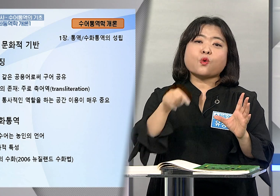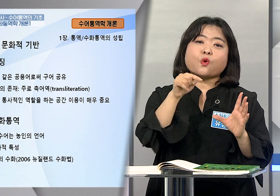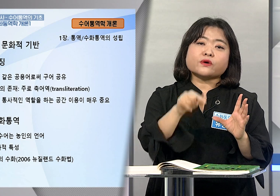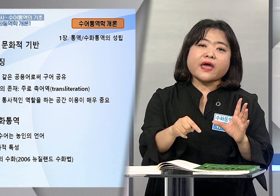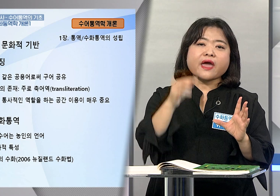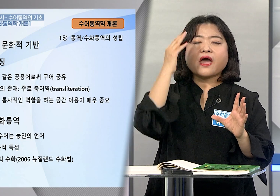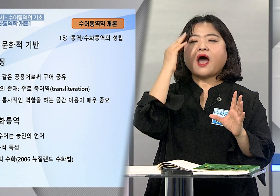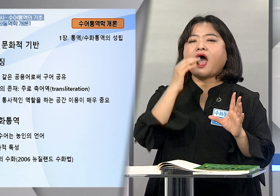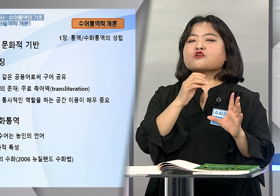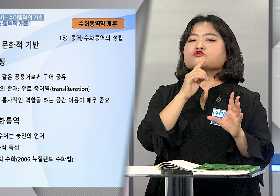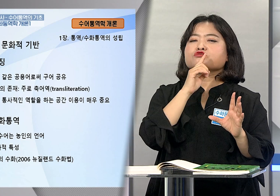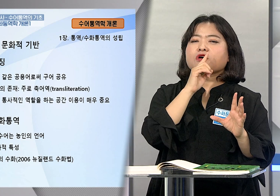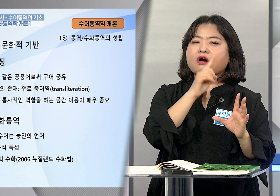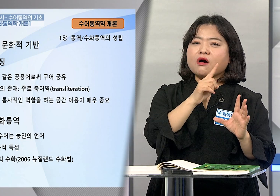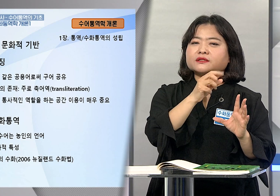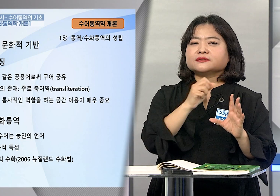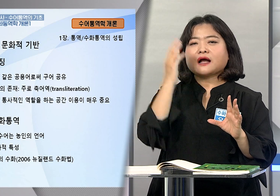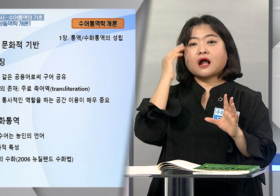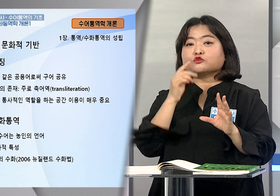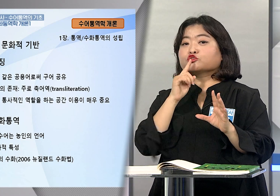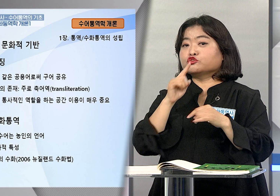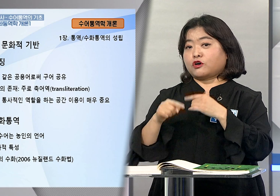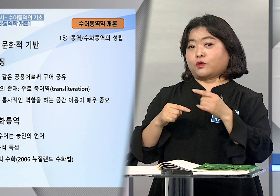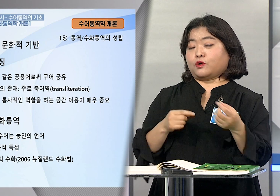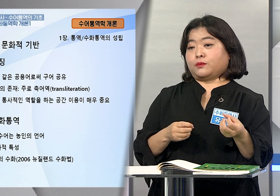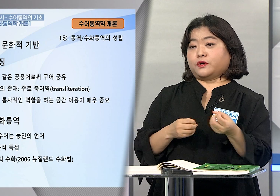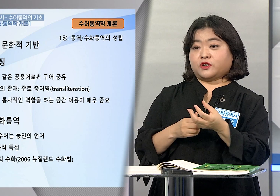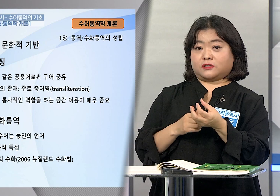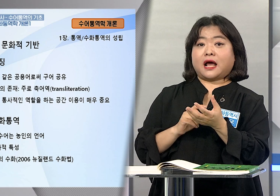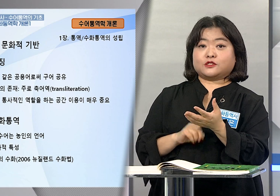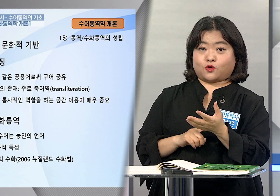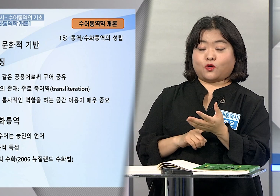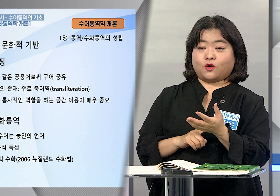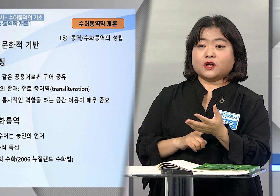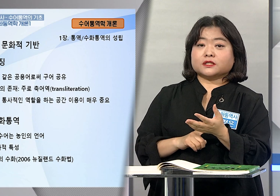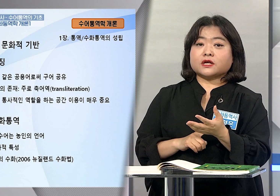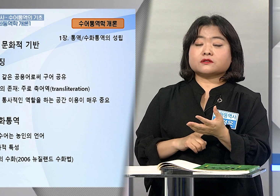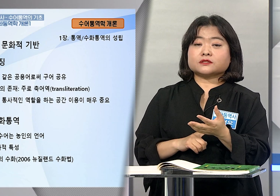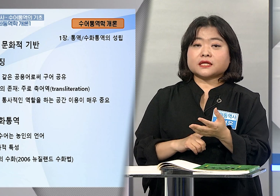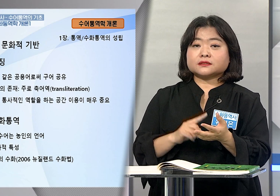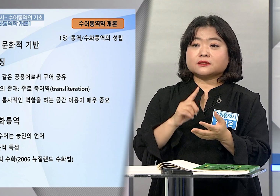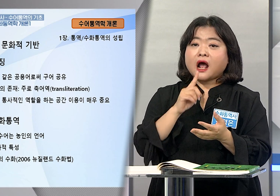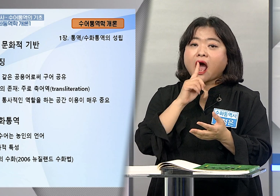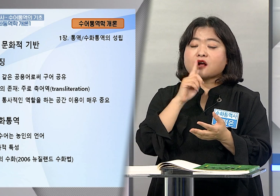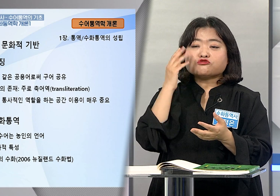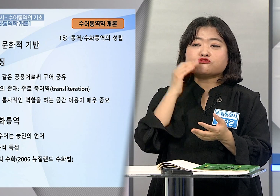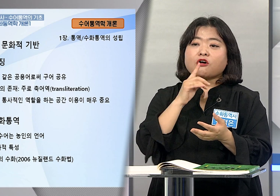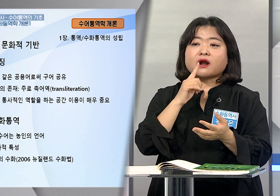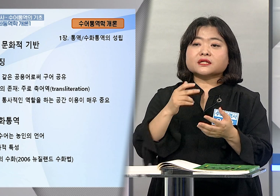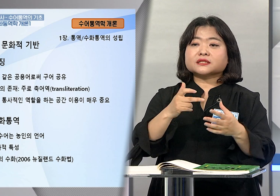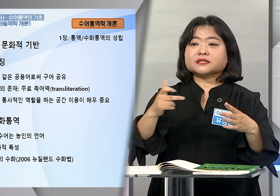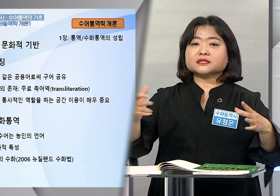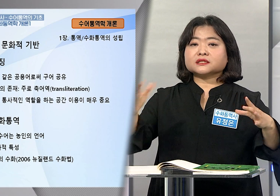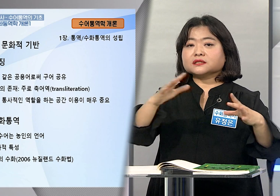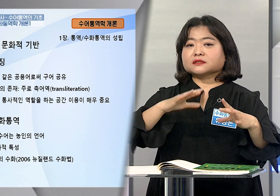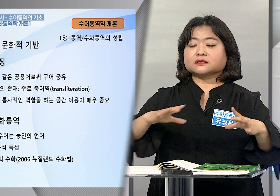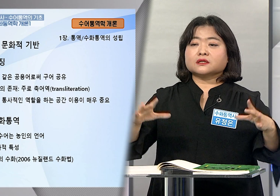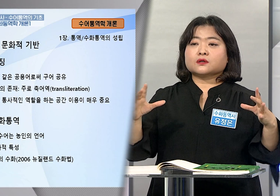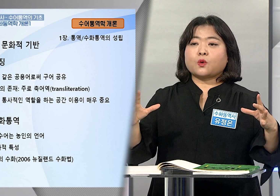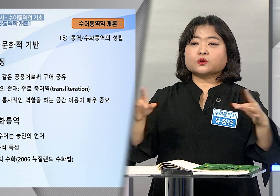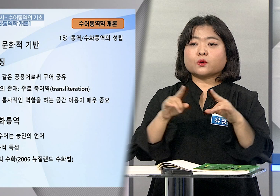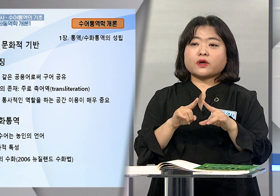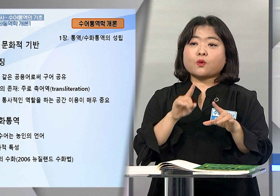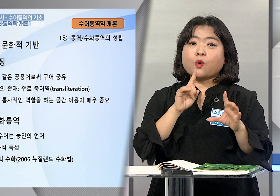한국어 속에 한국어를 한국 수어로 번역을 하죠. 그래서 사실은 한국어라는